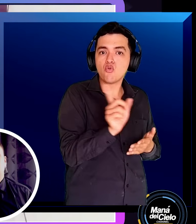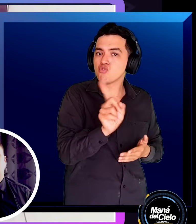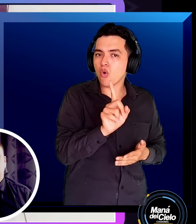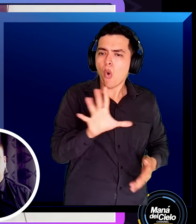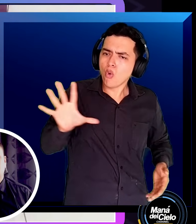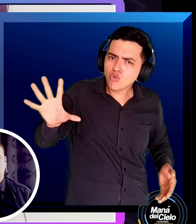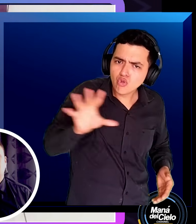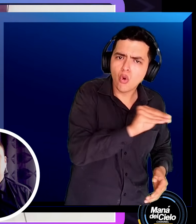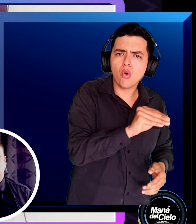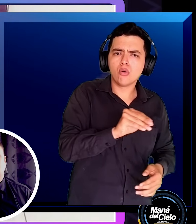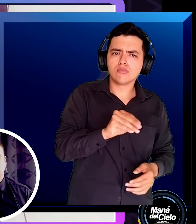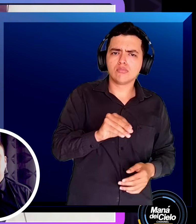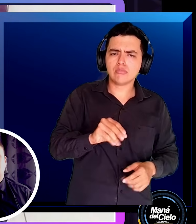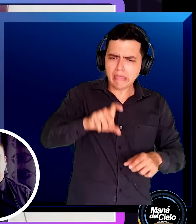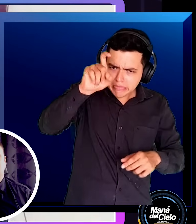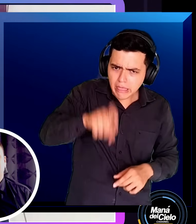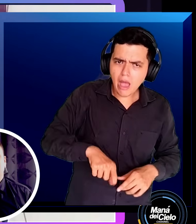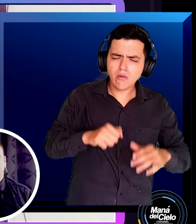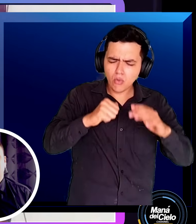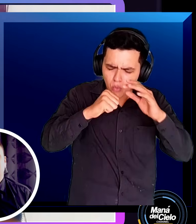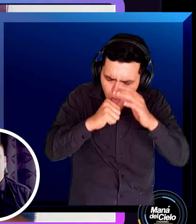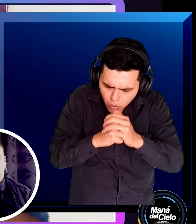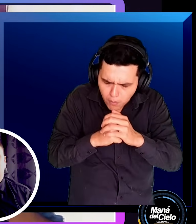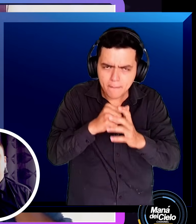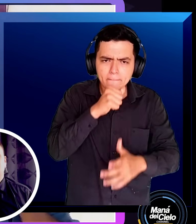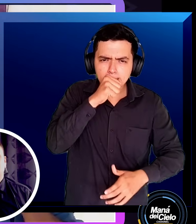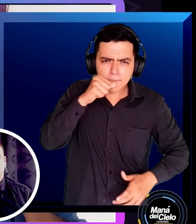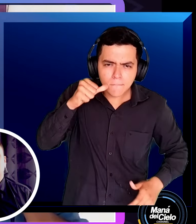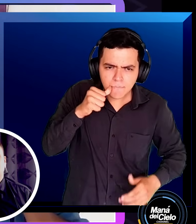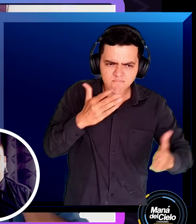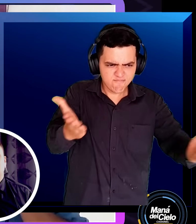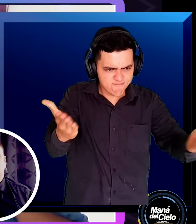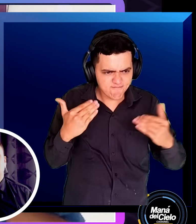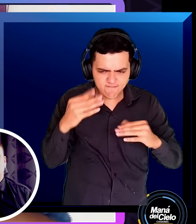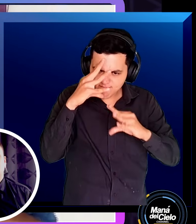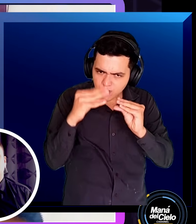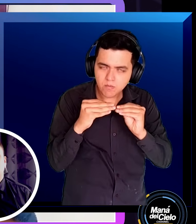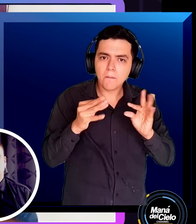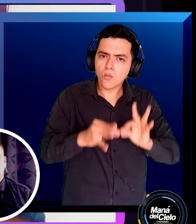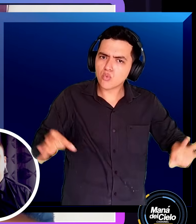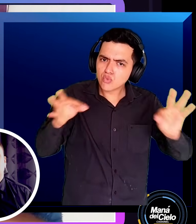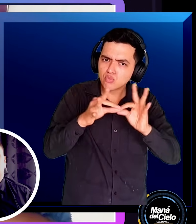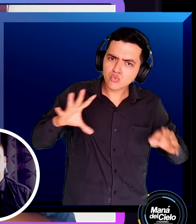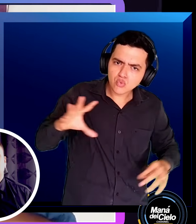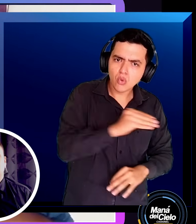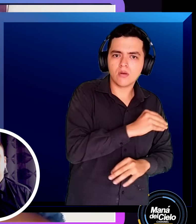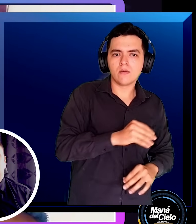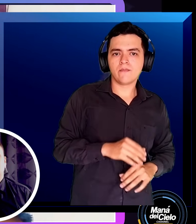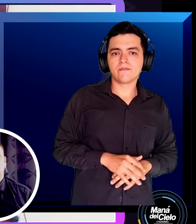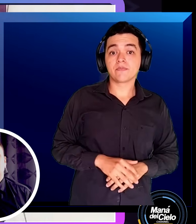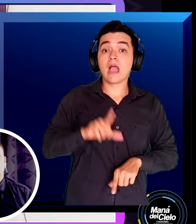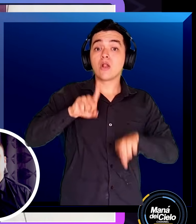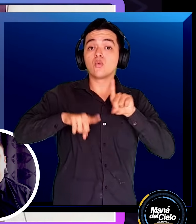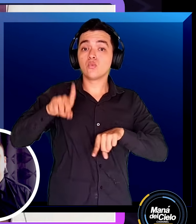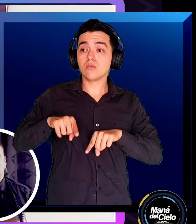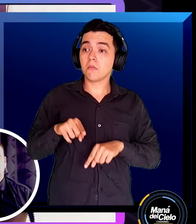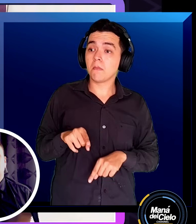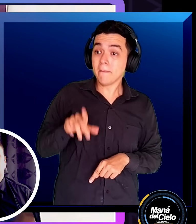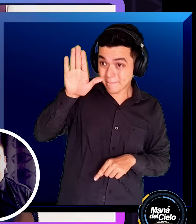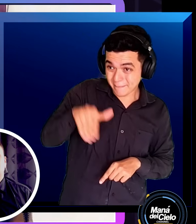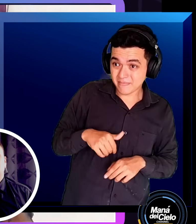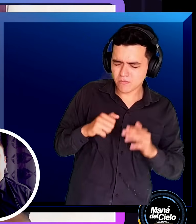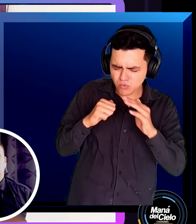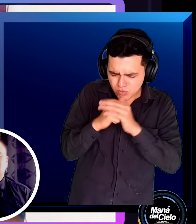de gente que, hermano, vaya, que oren intercesión por nosotros. Lleve esta petición por mis hijos que está perdido. Lleve